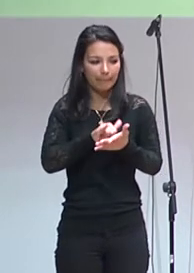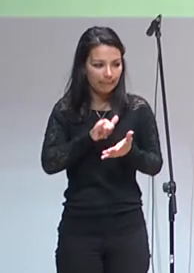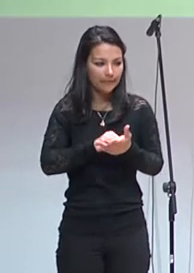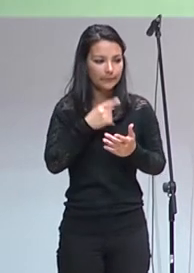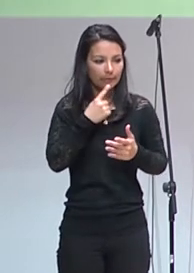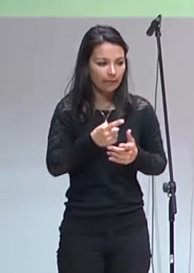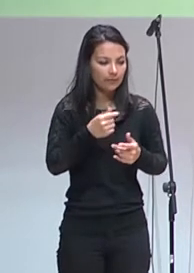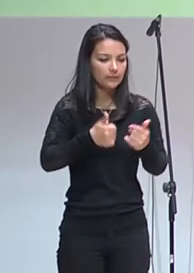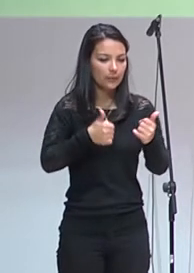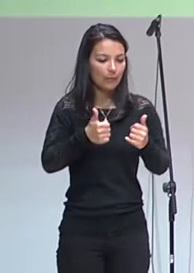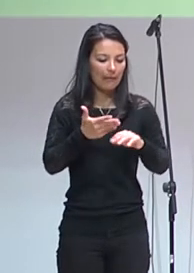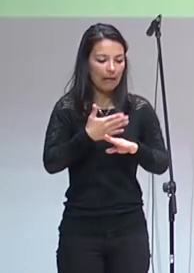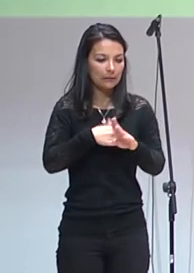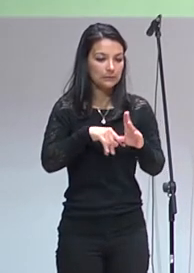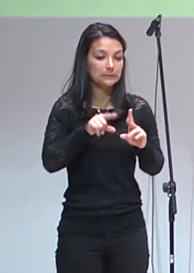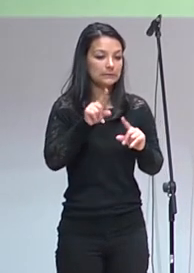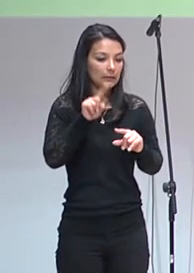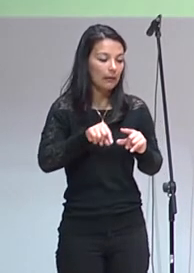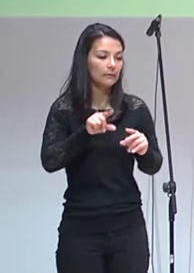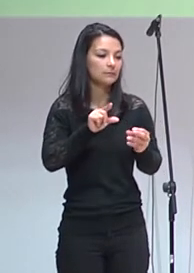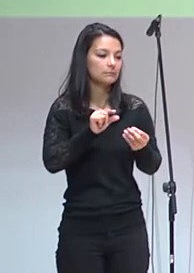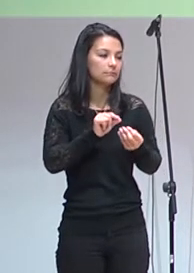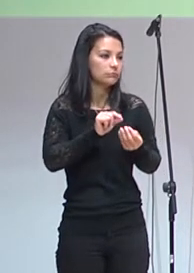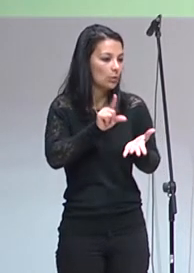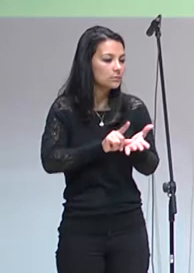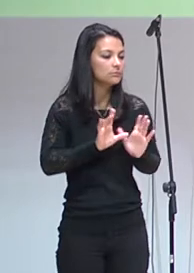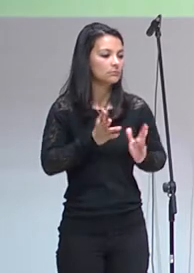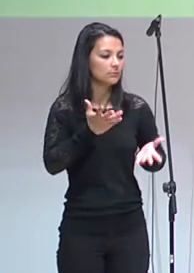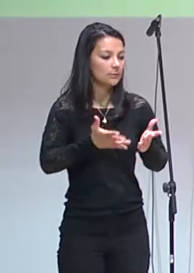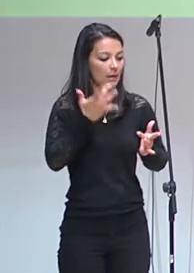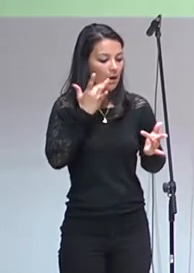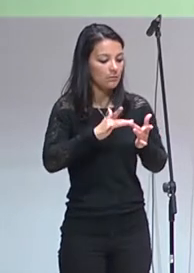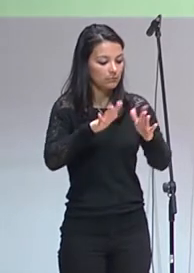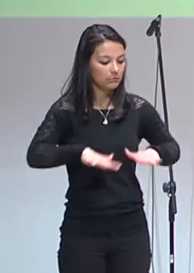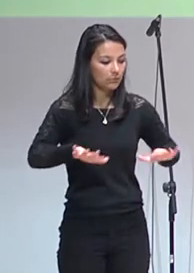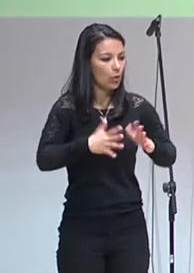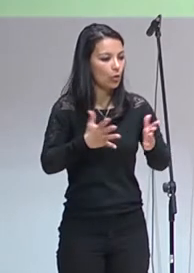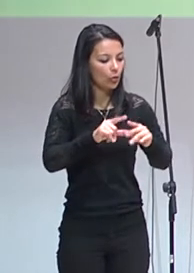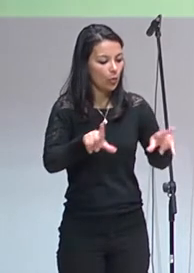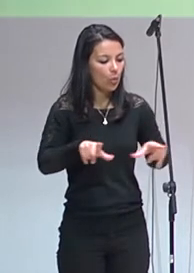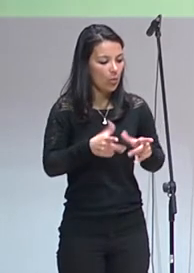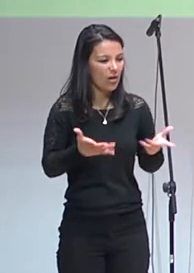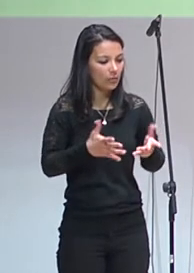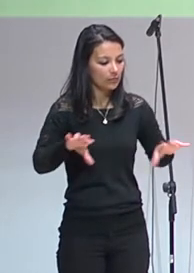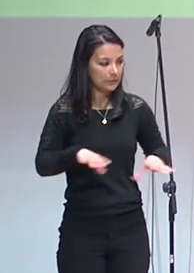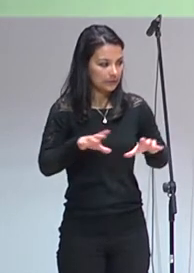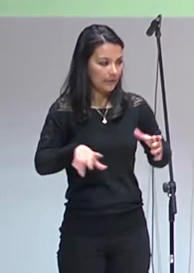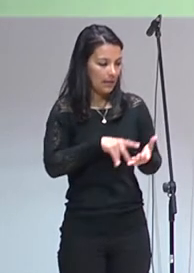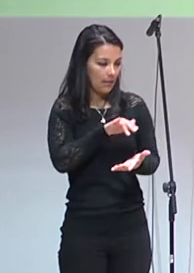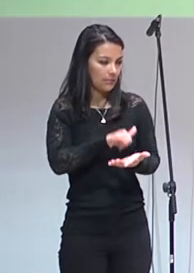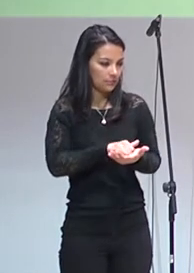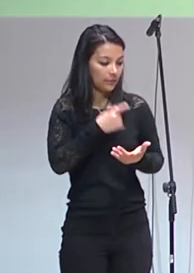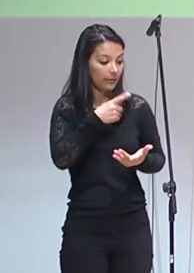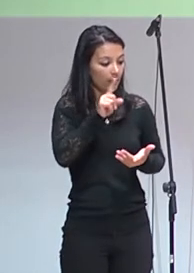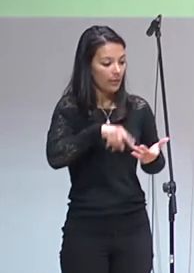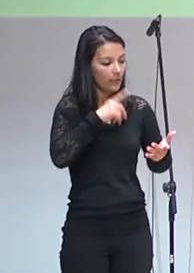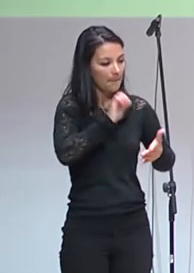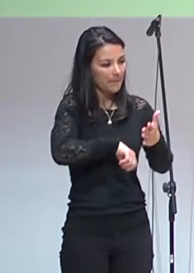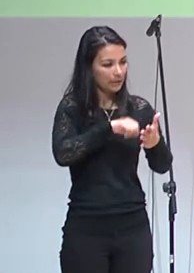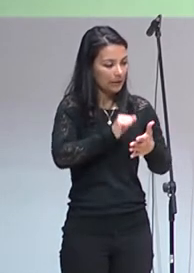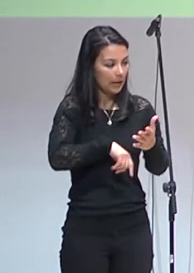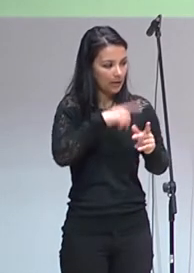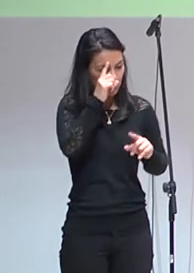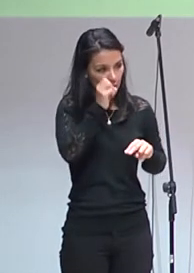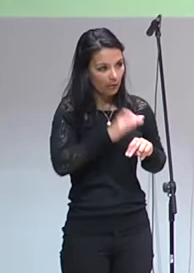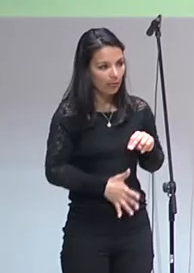y que esté contextualizado en el lugar donde estemos desarrollando la actividad. que sea un material crítico